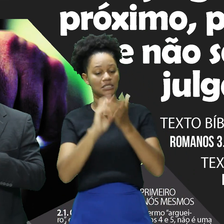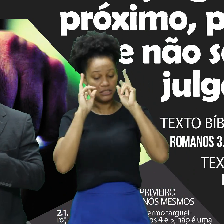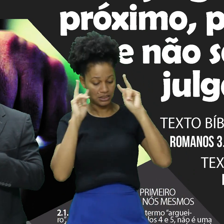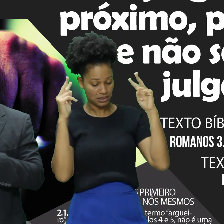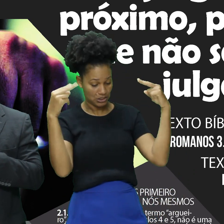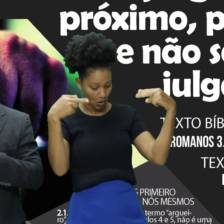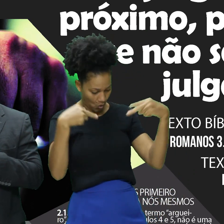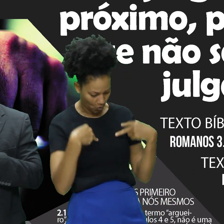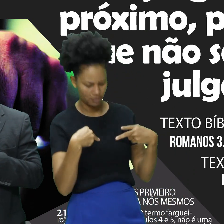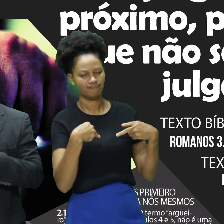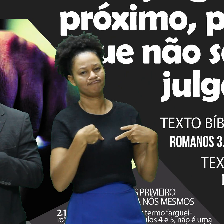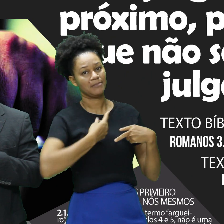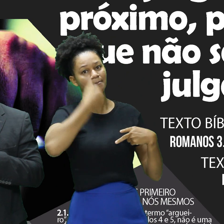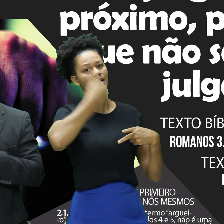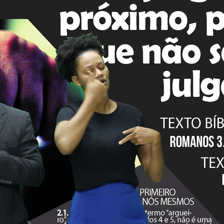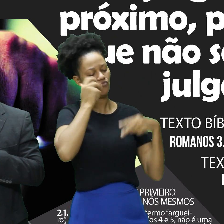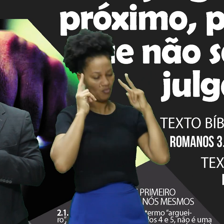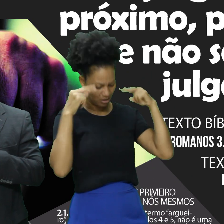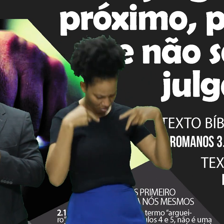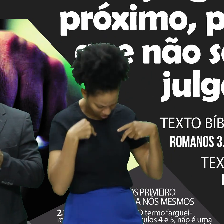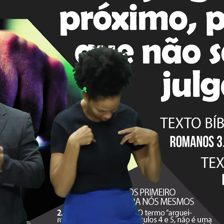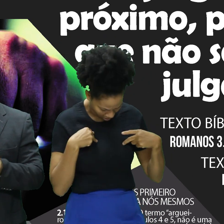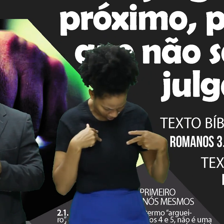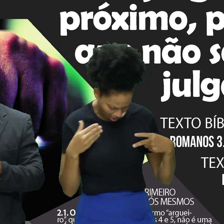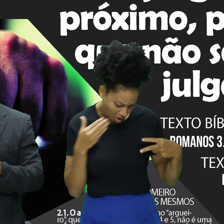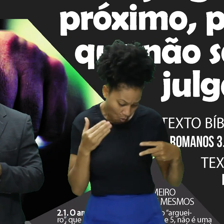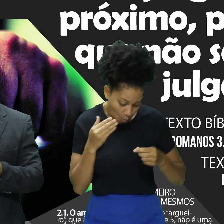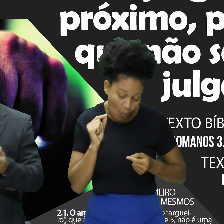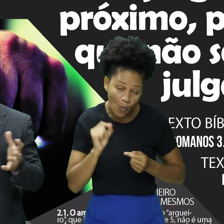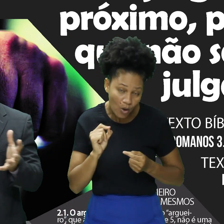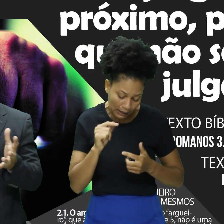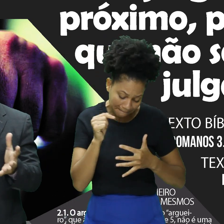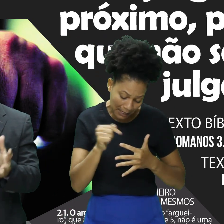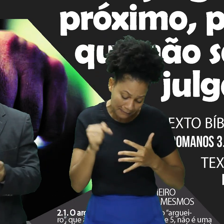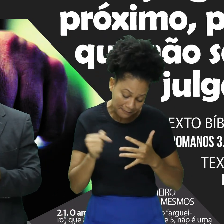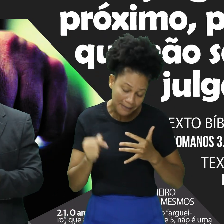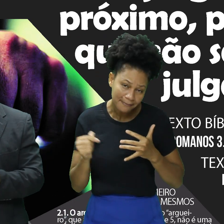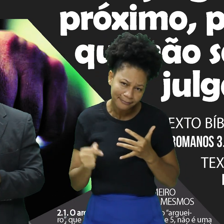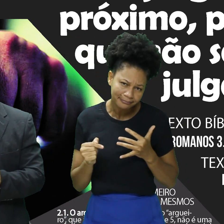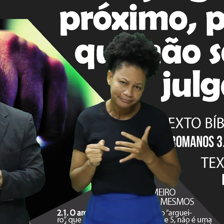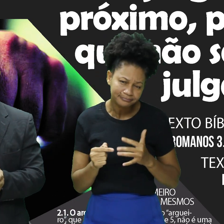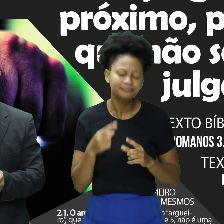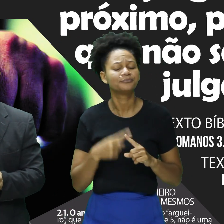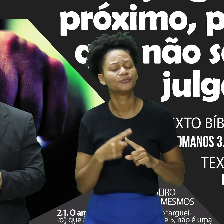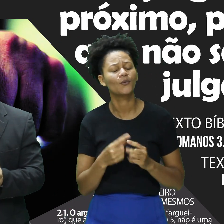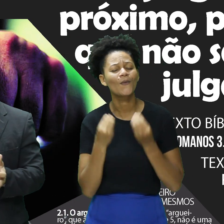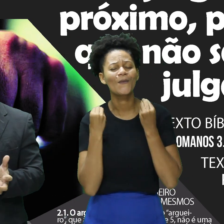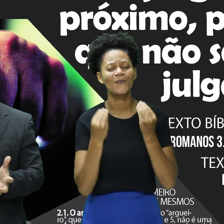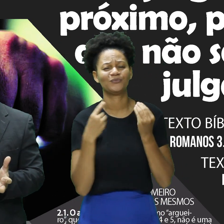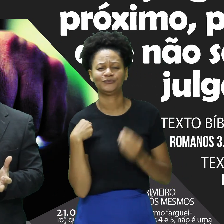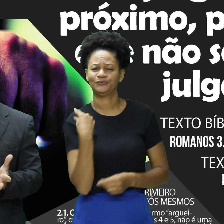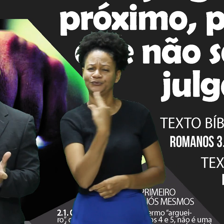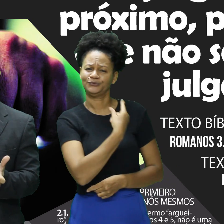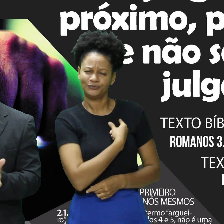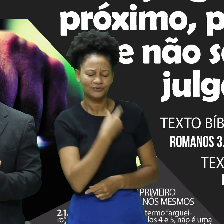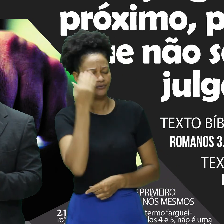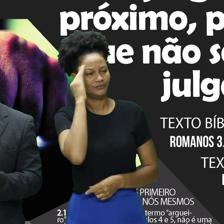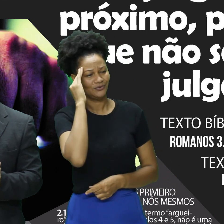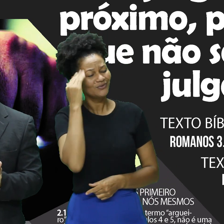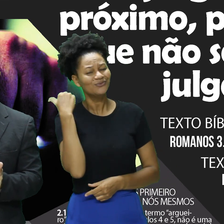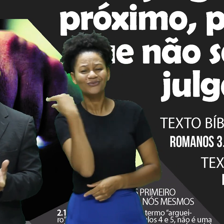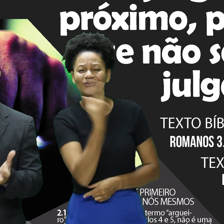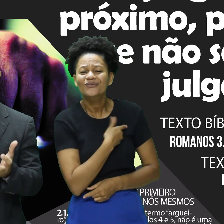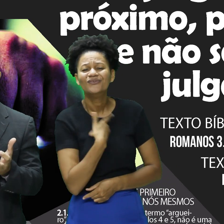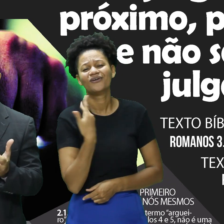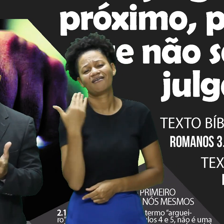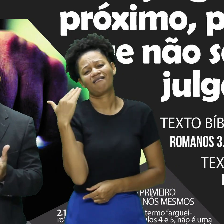para dentro de nós. Por quê? Porque como é que nós vamos entender que nós somos